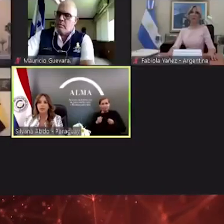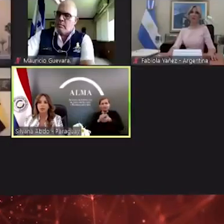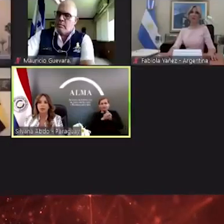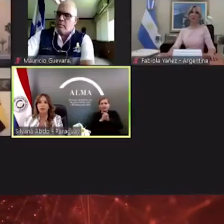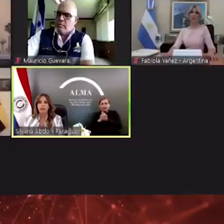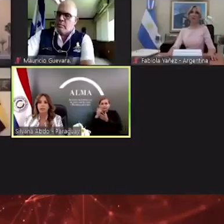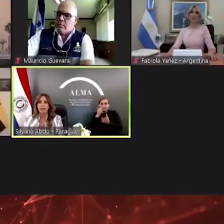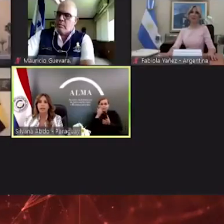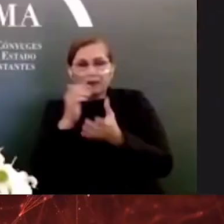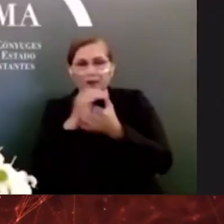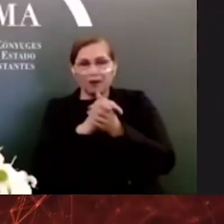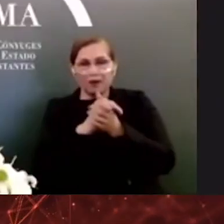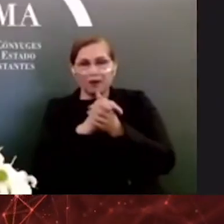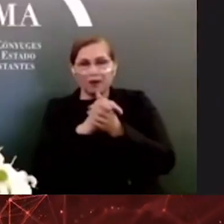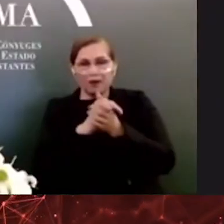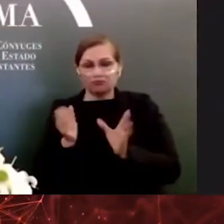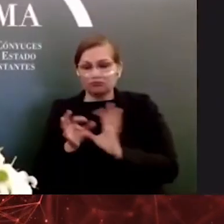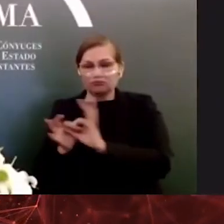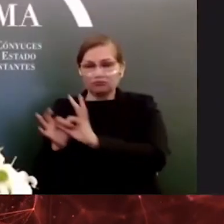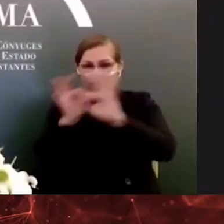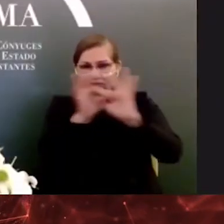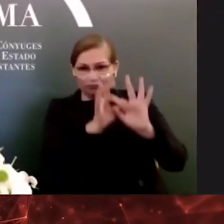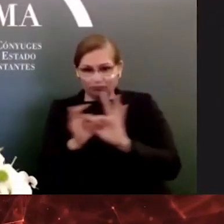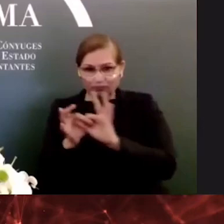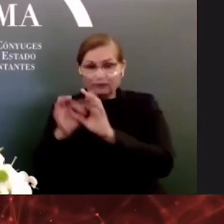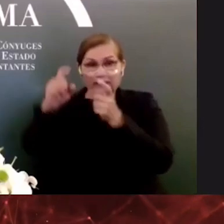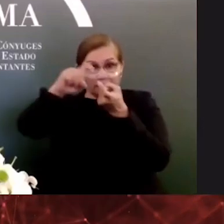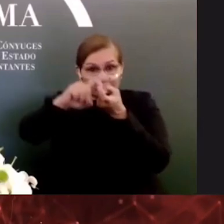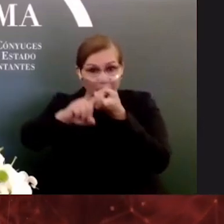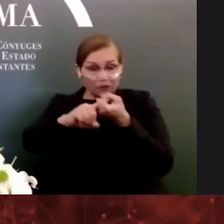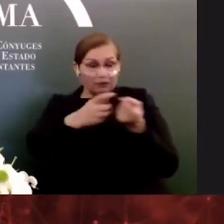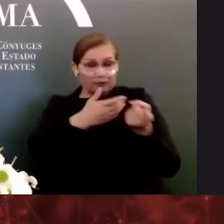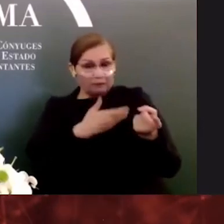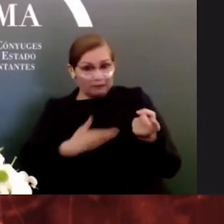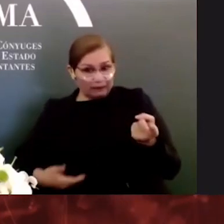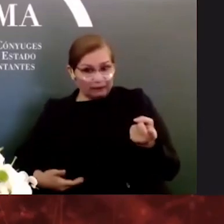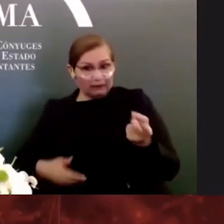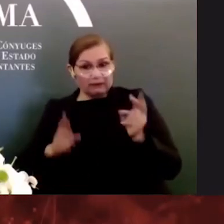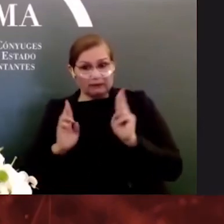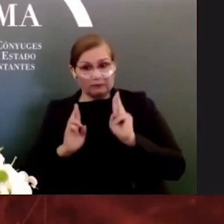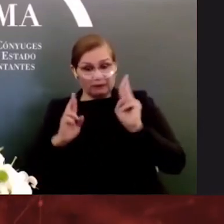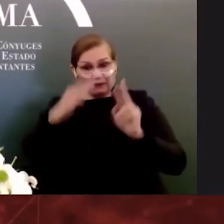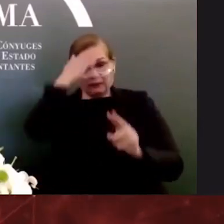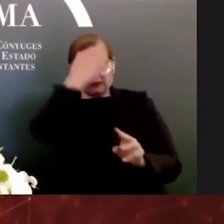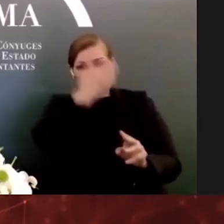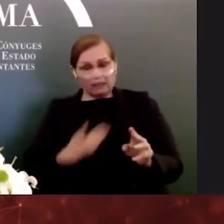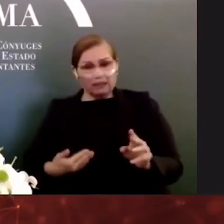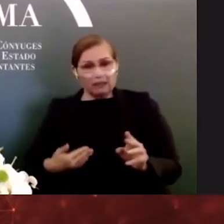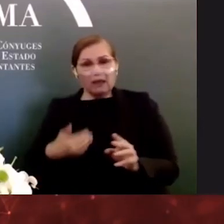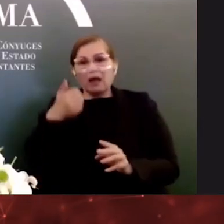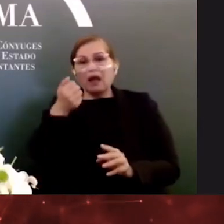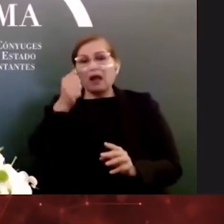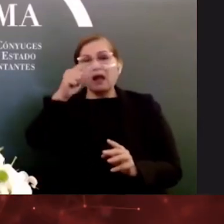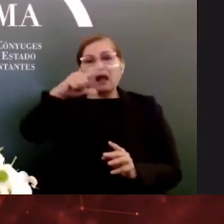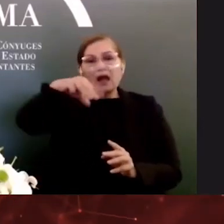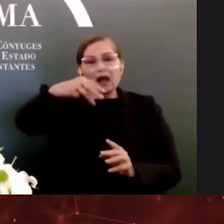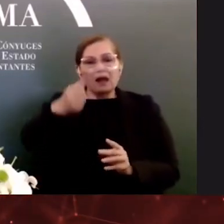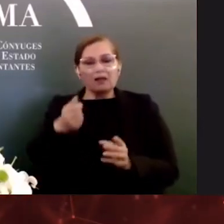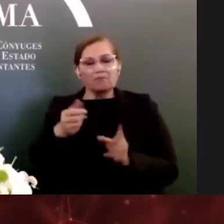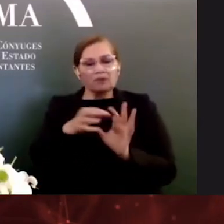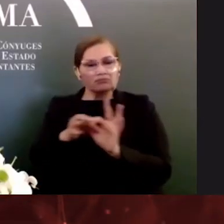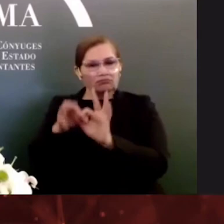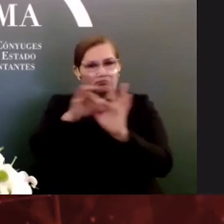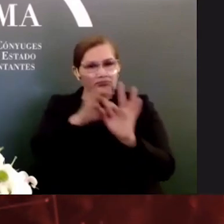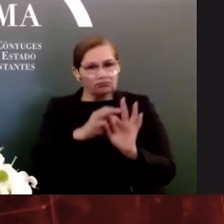de Cónyuges de Jefes de Estado y Representantes, ALMA, ha creado un espacio de diálogo y concertación que bajo